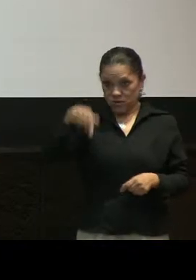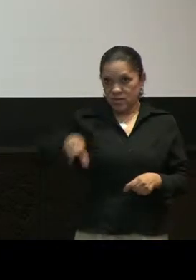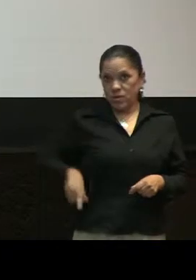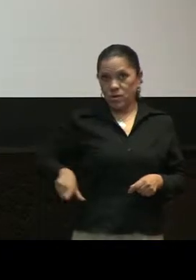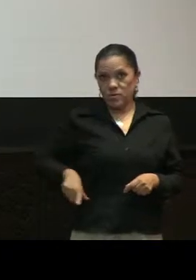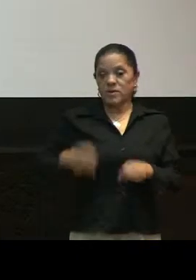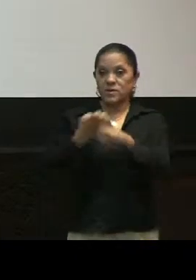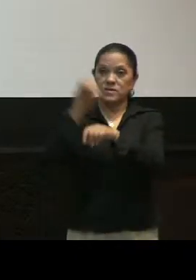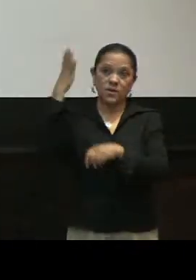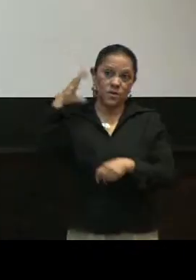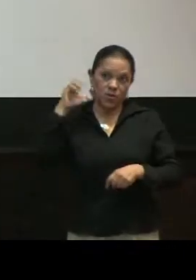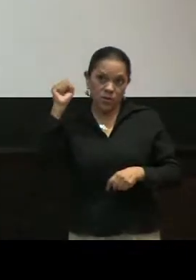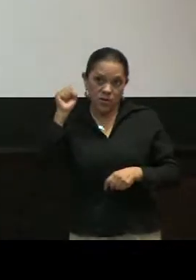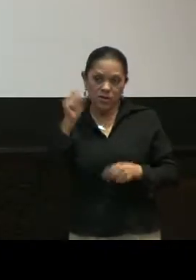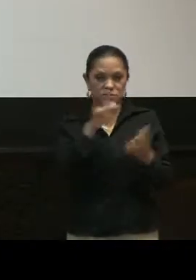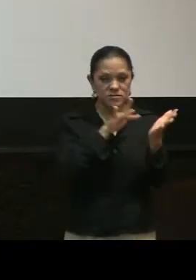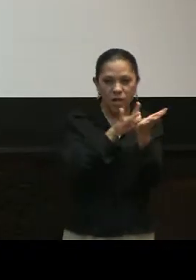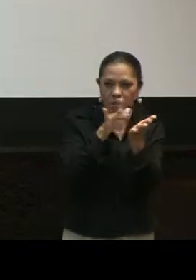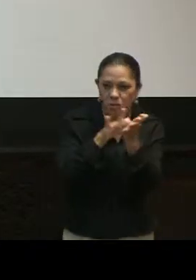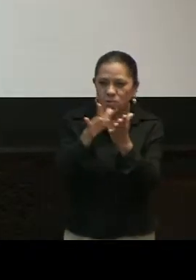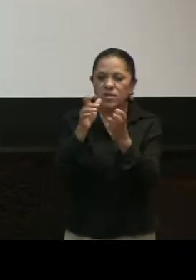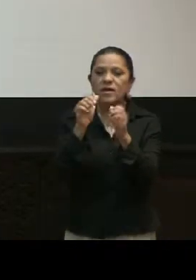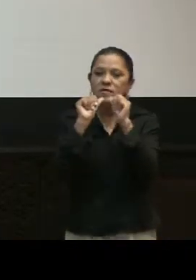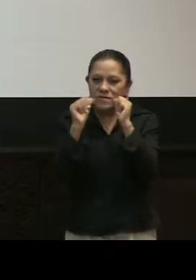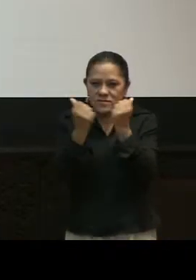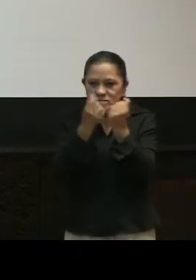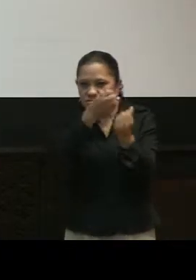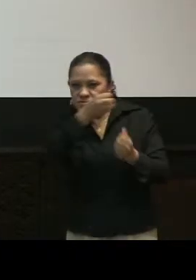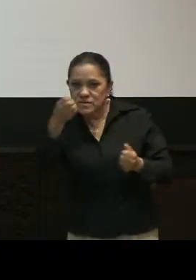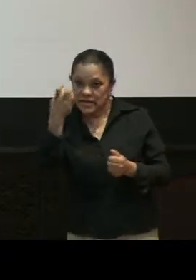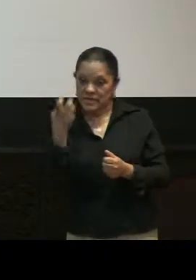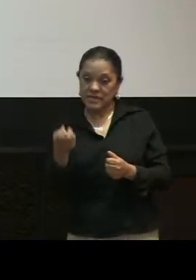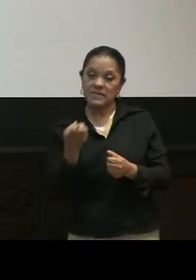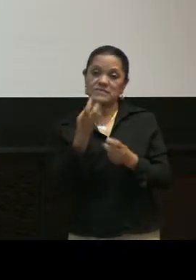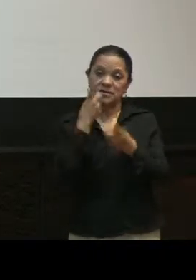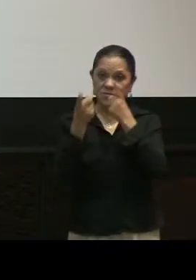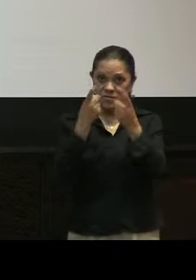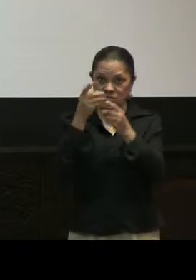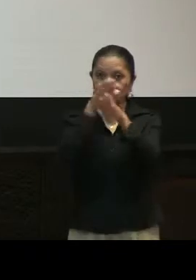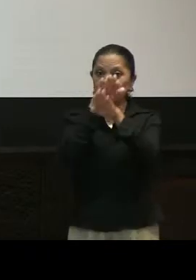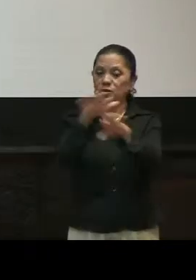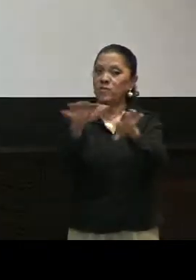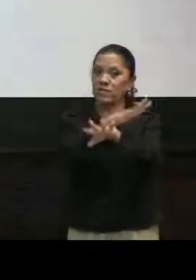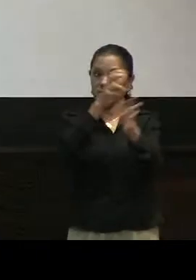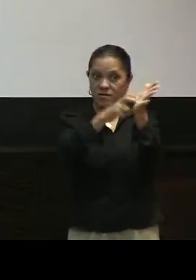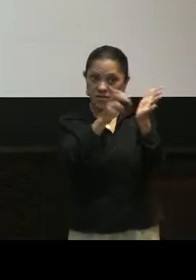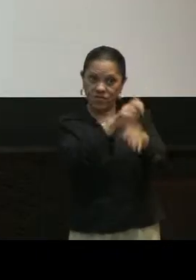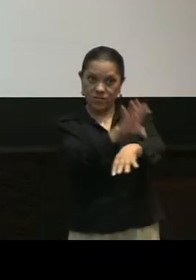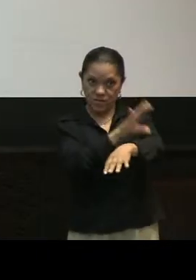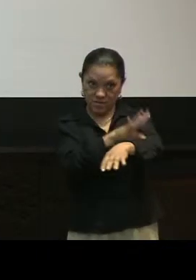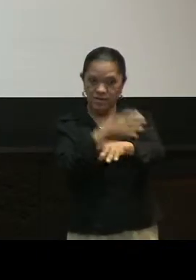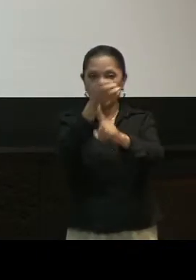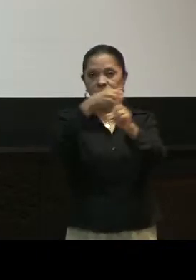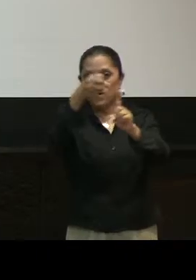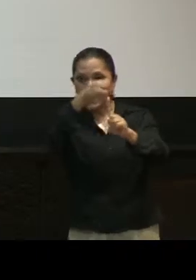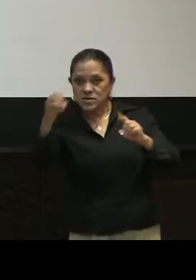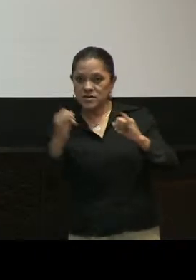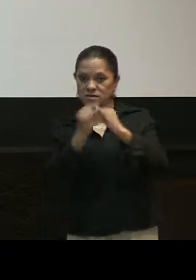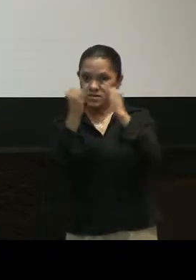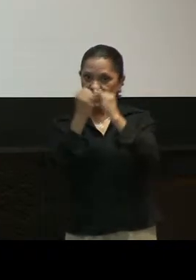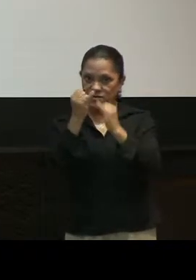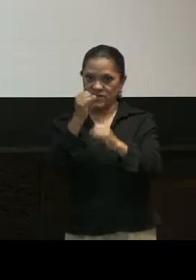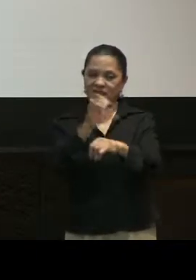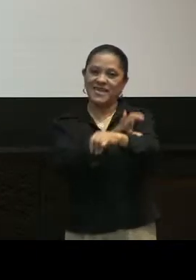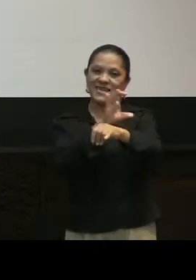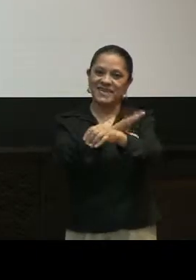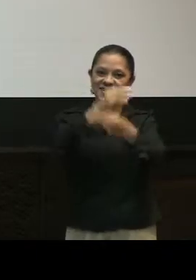de Morelos apoyar la organización de este coloquio morelense sobre la reforma energética en coordinación con el Instituto de Energías Renovables